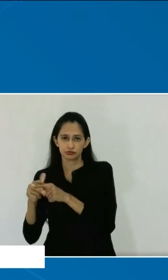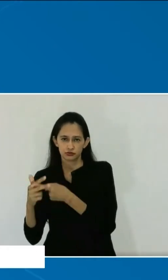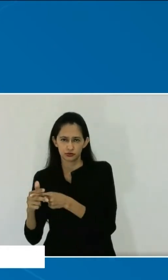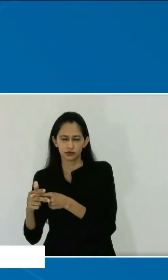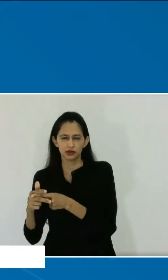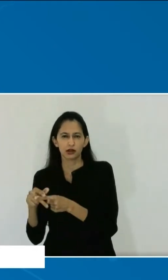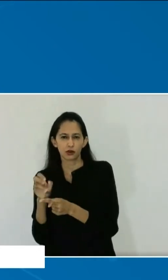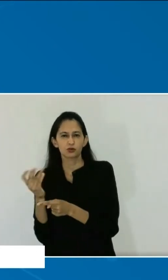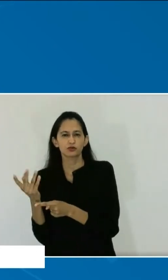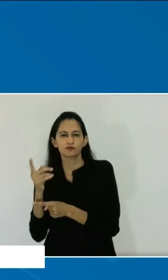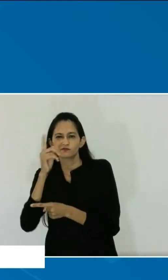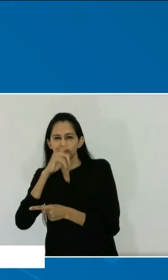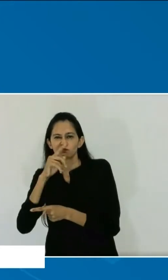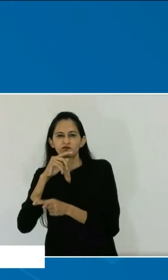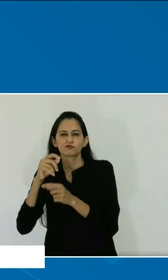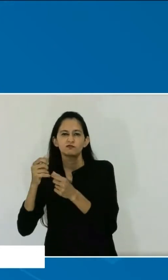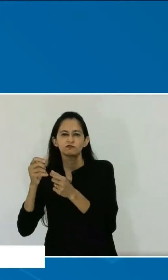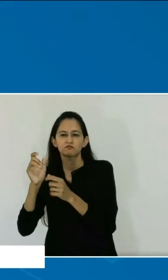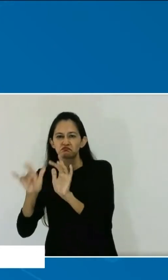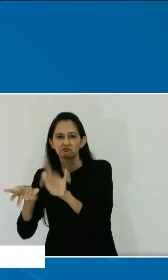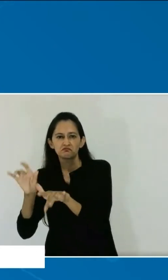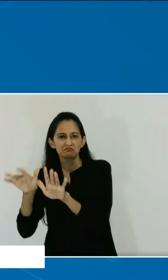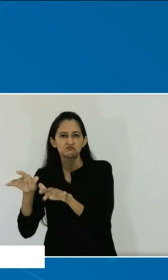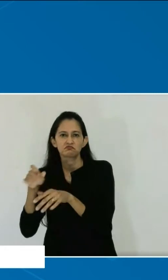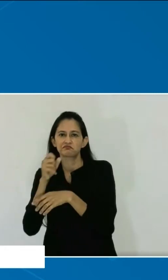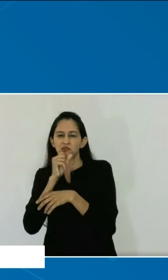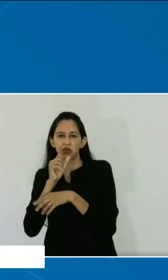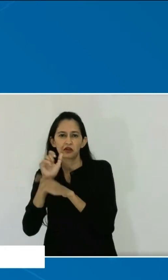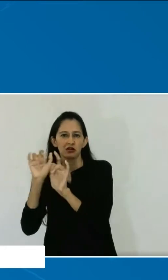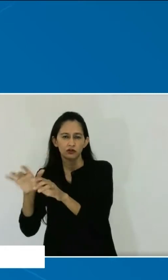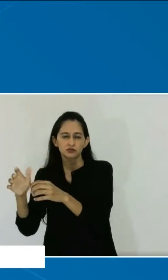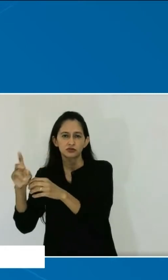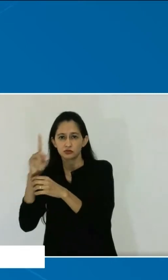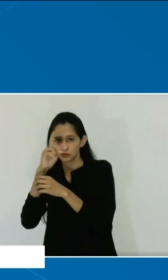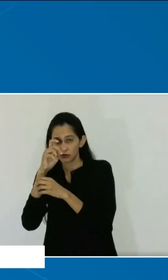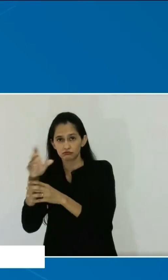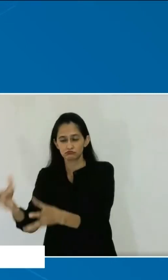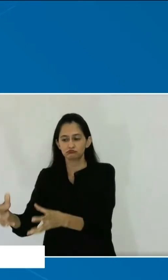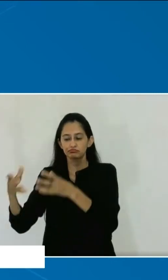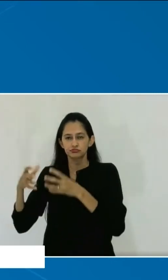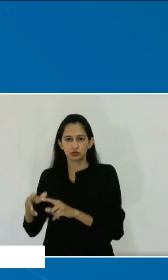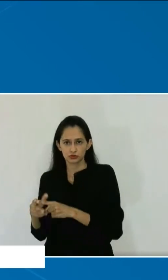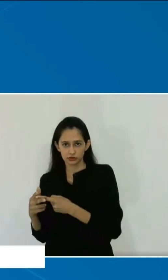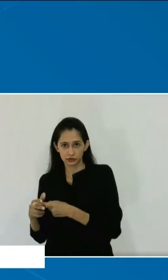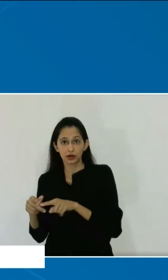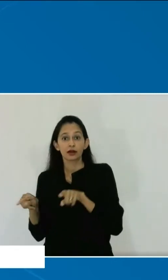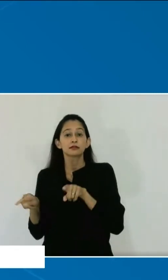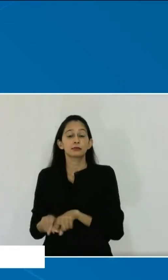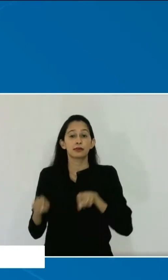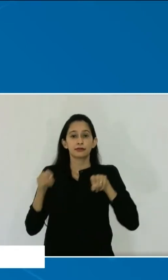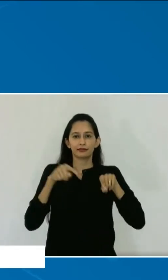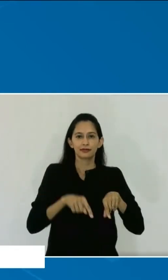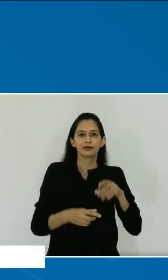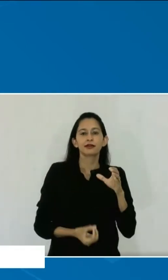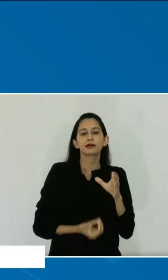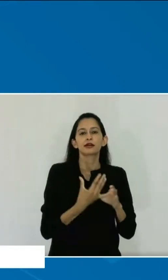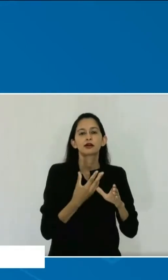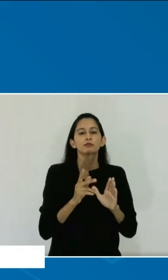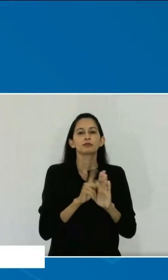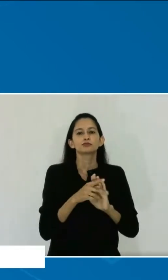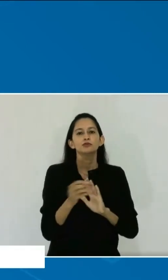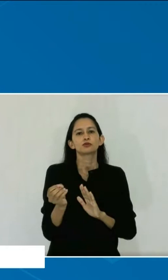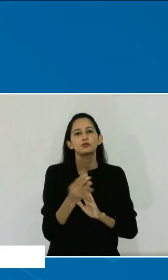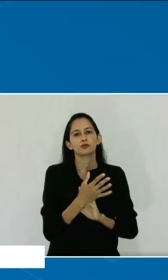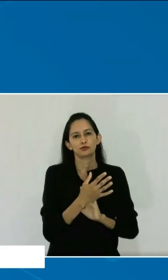estavam encostados nos hospitais, como no desenvolvimento de um novo respirador que ficou pronto,